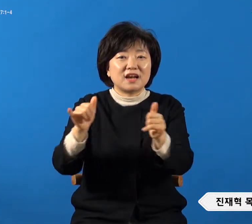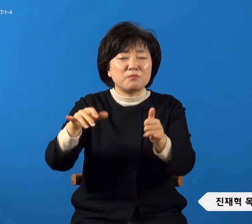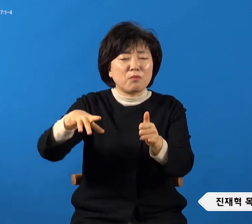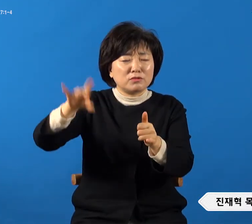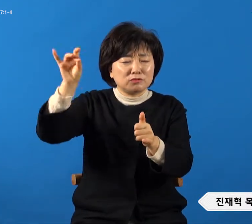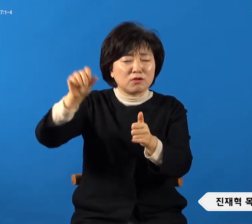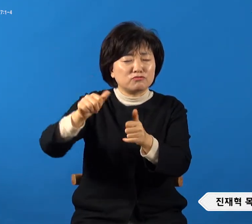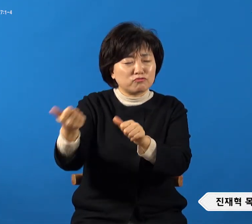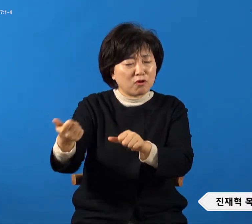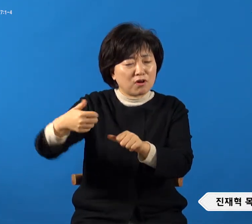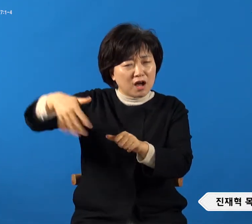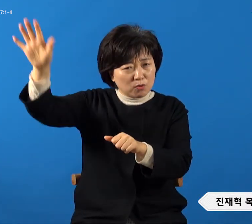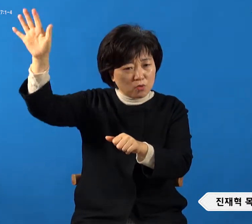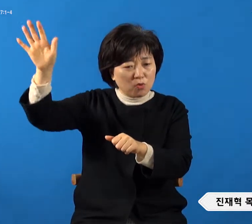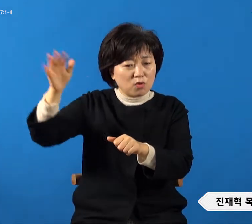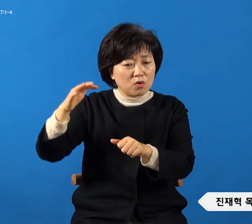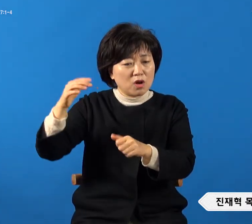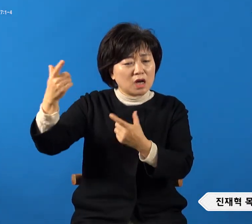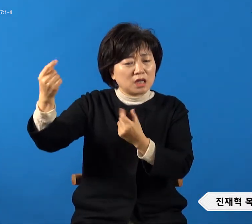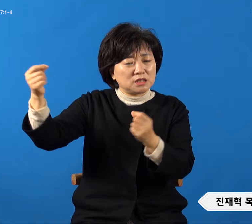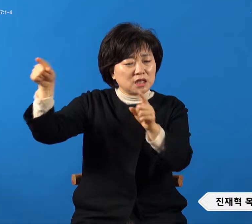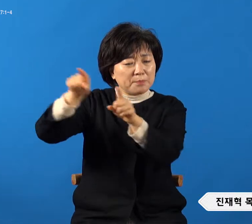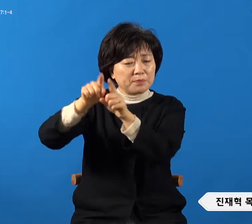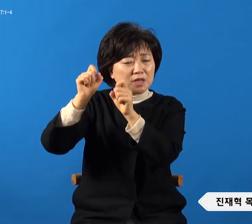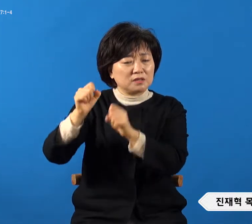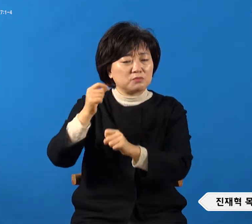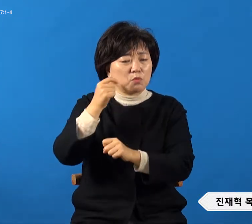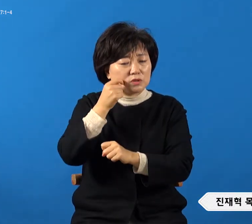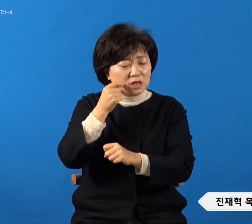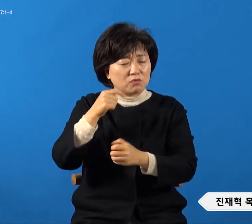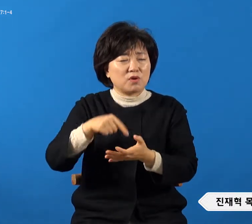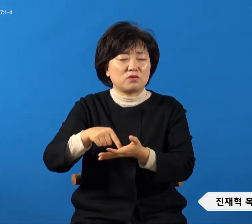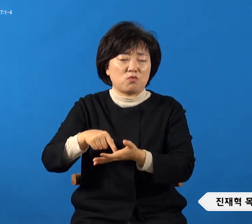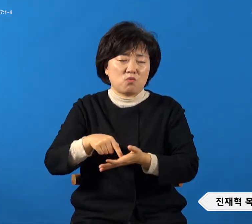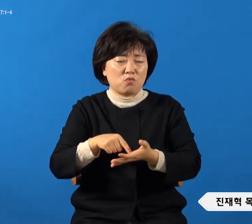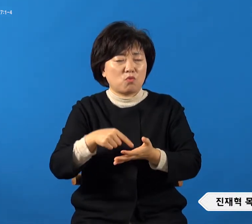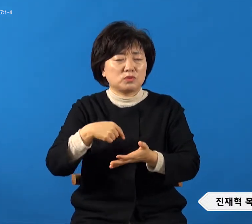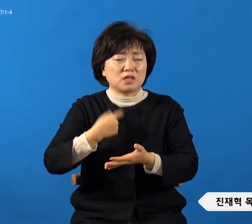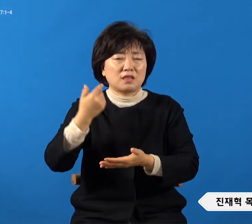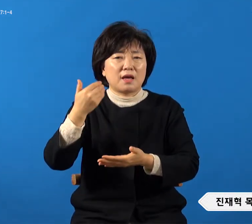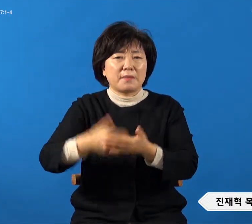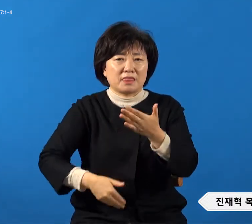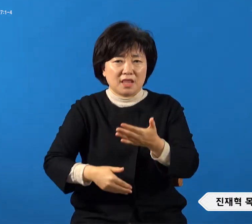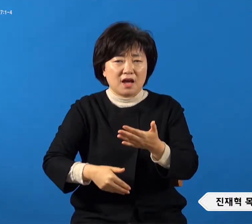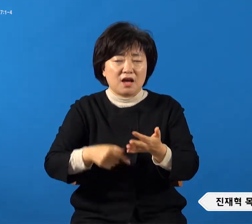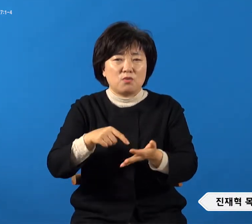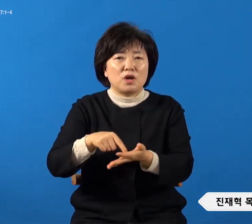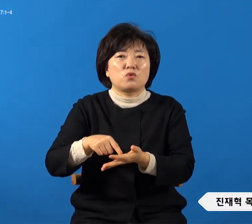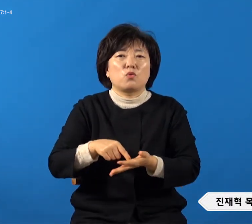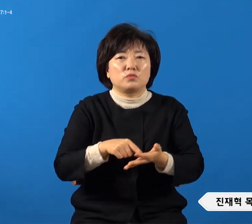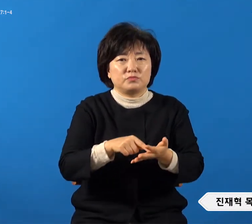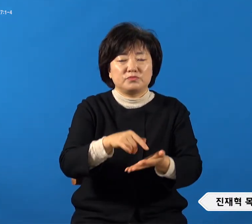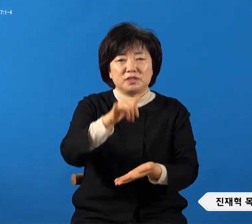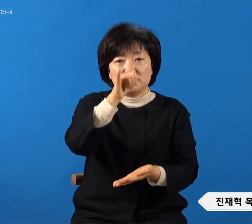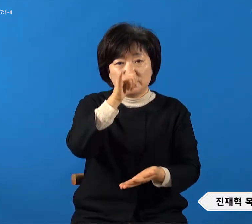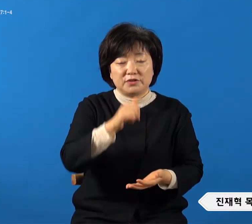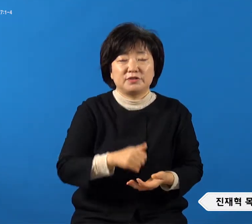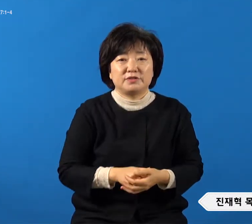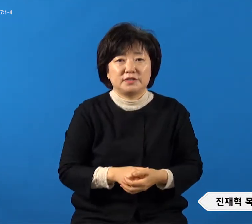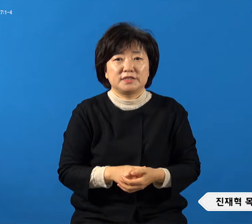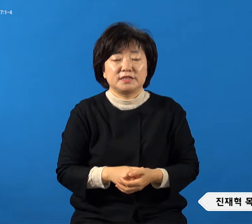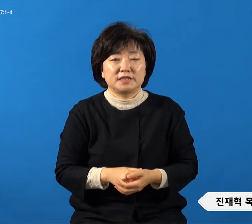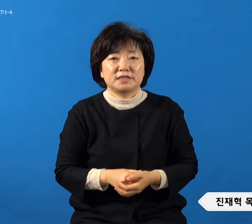먼저 주님 품에 보내며 함께 할 수 없는 그 외로움 가운데 남겨졌다는 외로움을 우리는 경험해